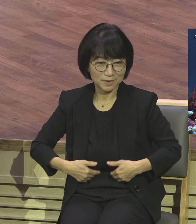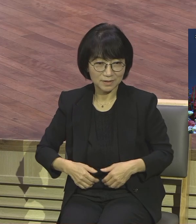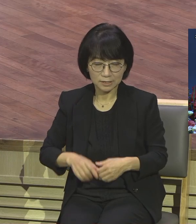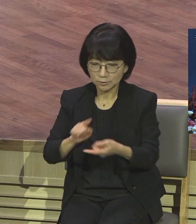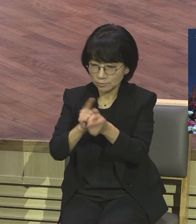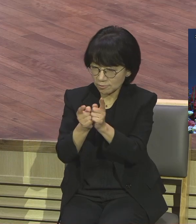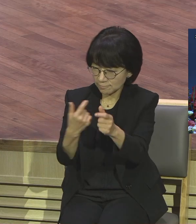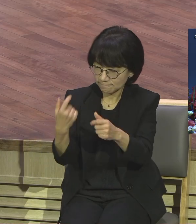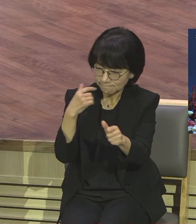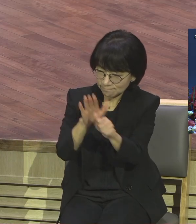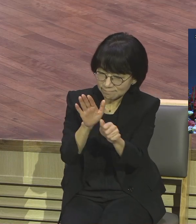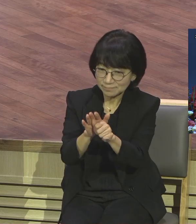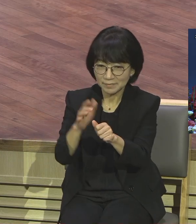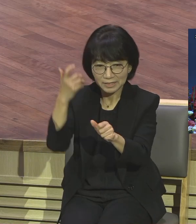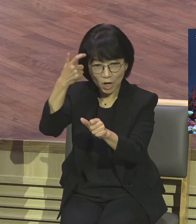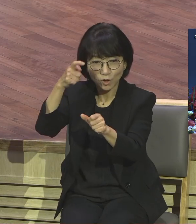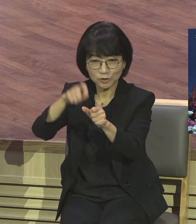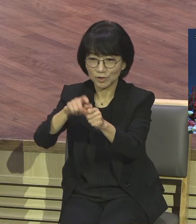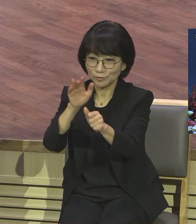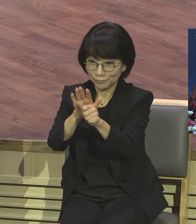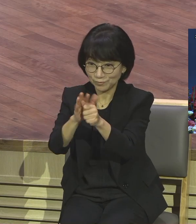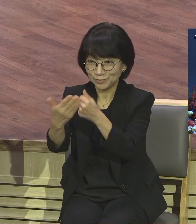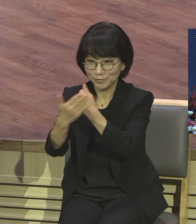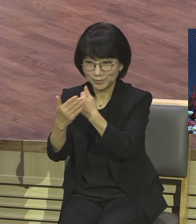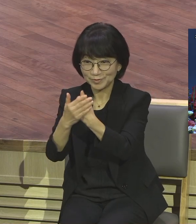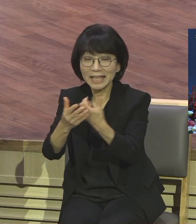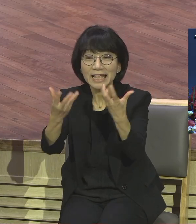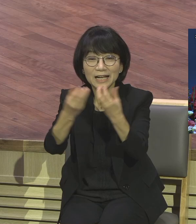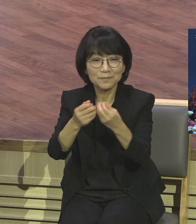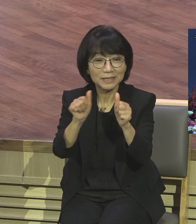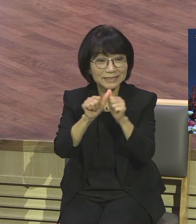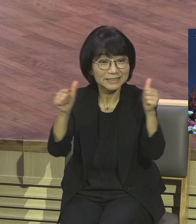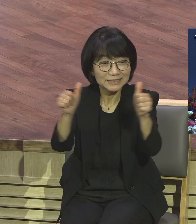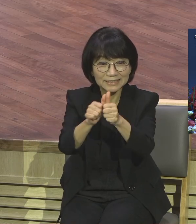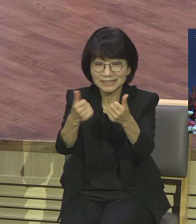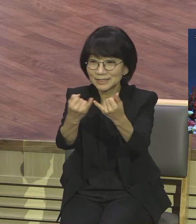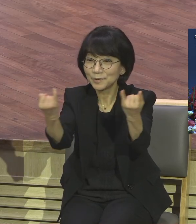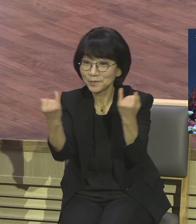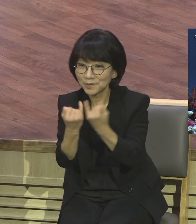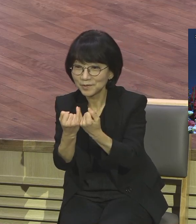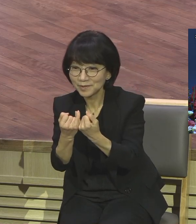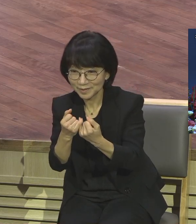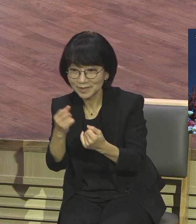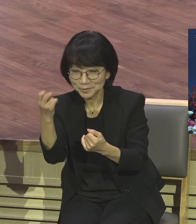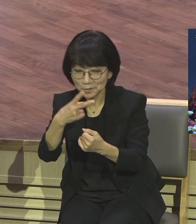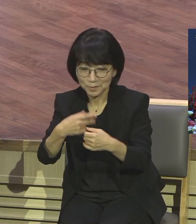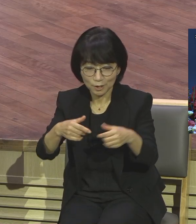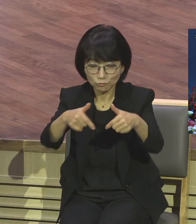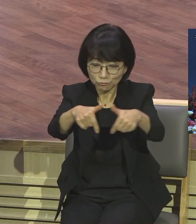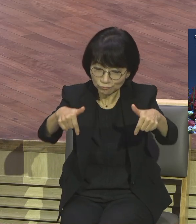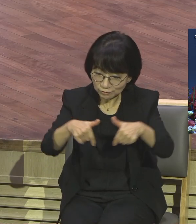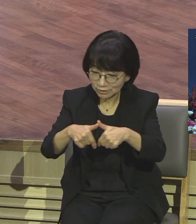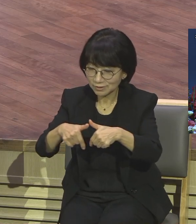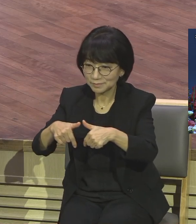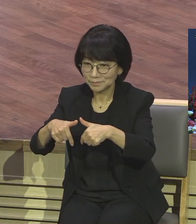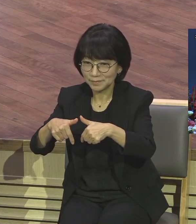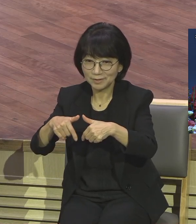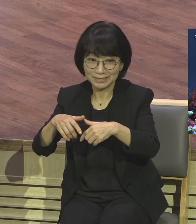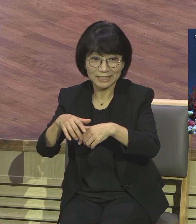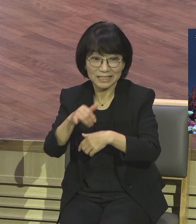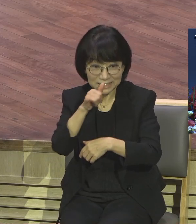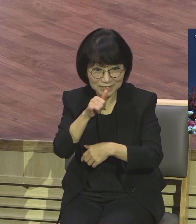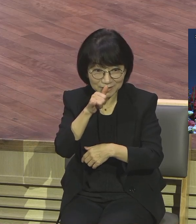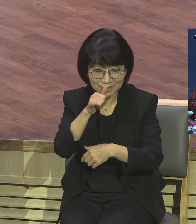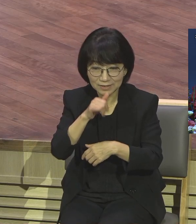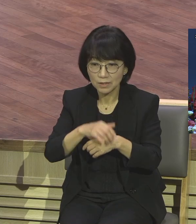힘이 되죠. 그래서요 전도가 있는 거예요. 남녀 전도가 왜 있냐, 구역이 왜 있냐, 각 부서에 뭐 왜 어떤